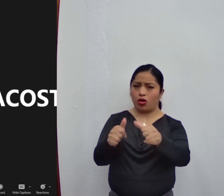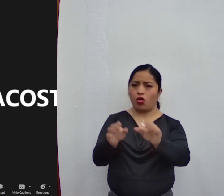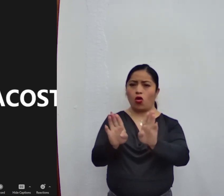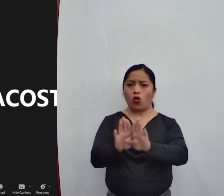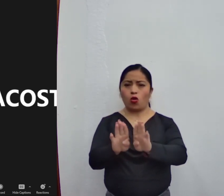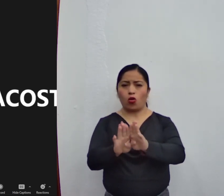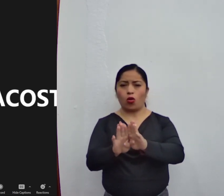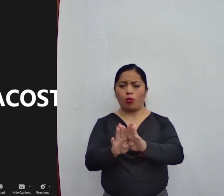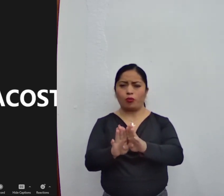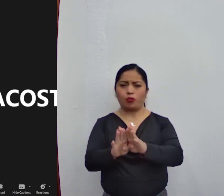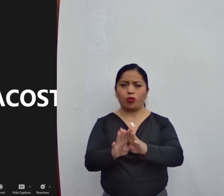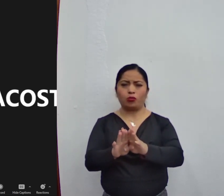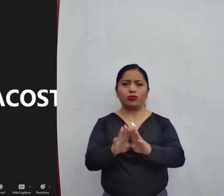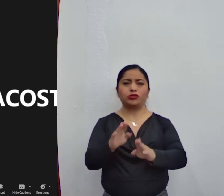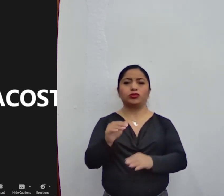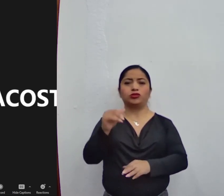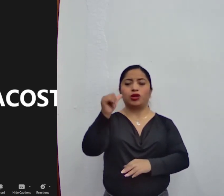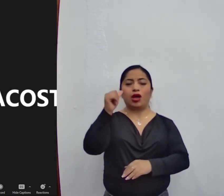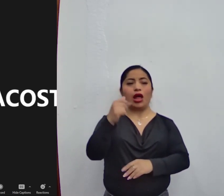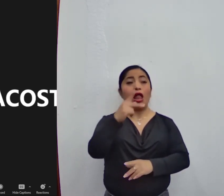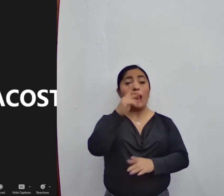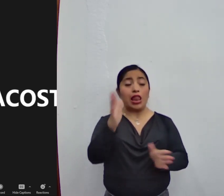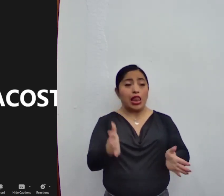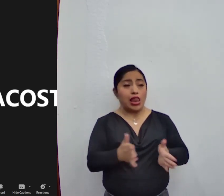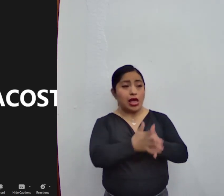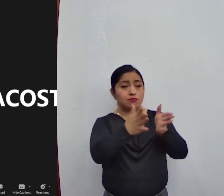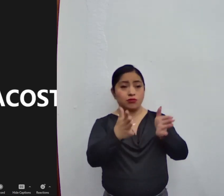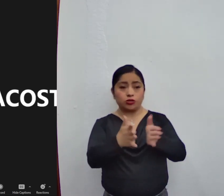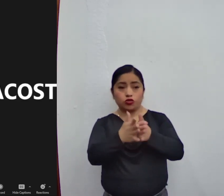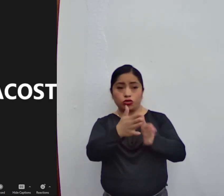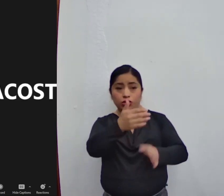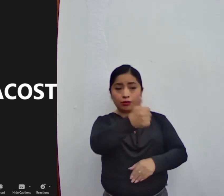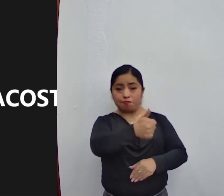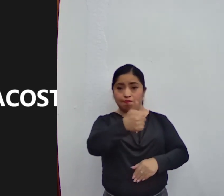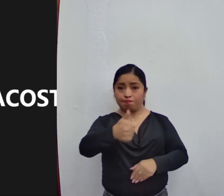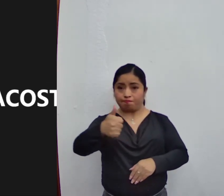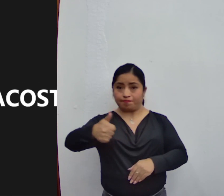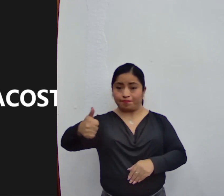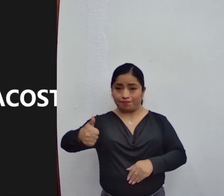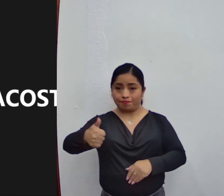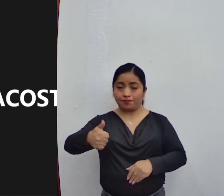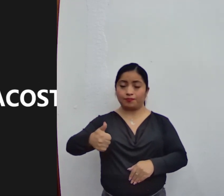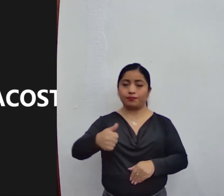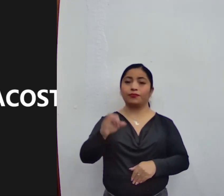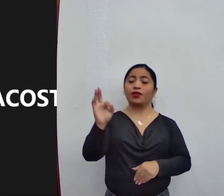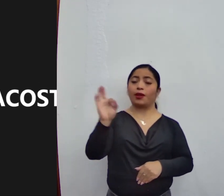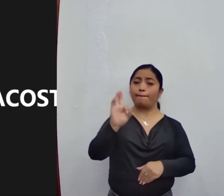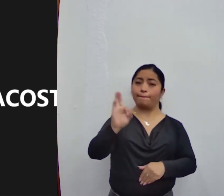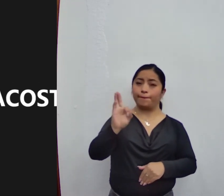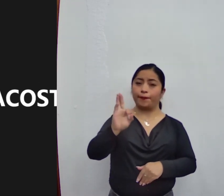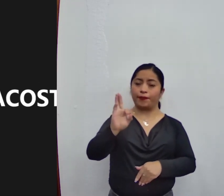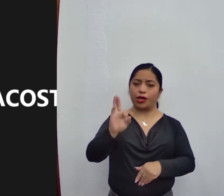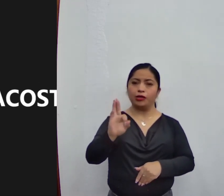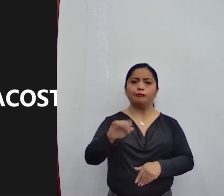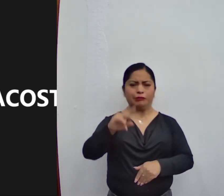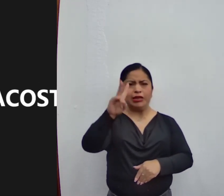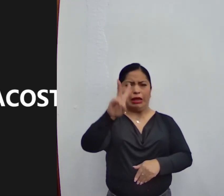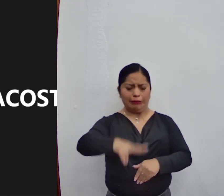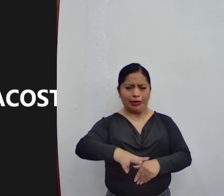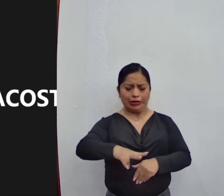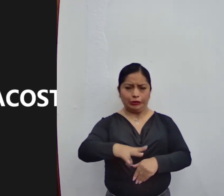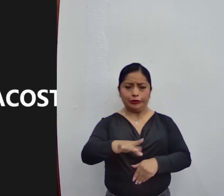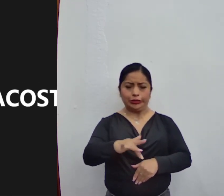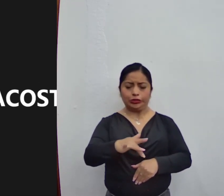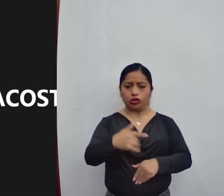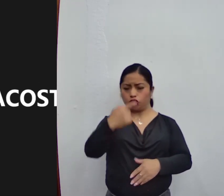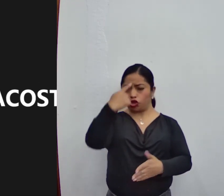los puntos de vista de todas las personas con discapacidad que participan. Me parece una gran iniciativa